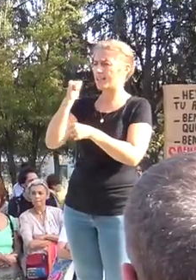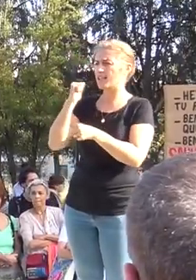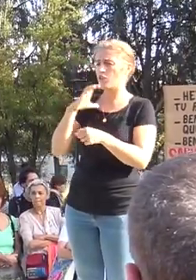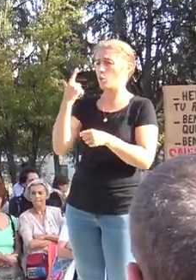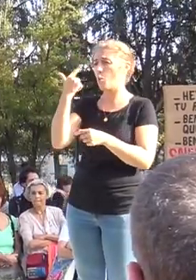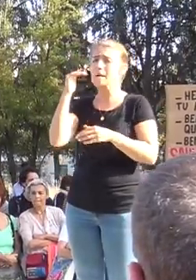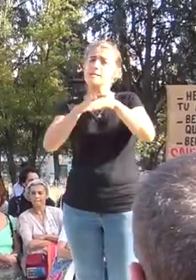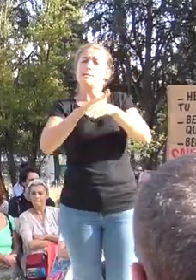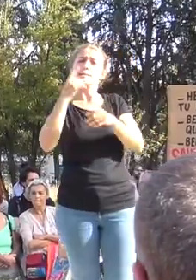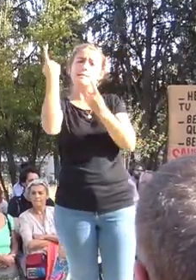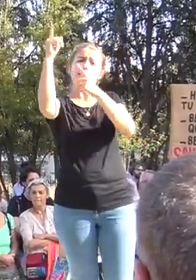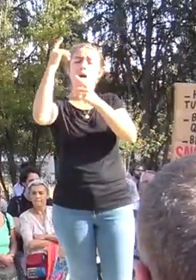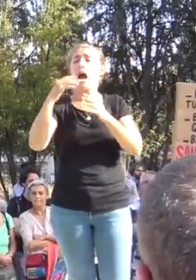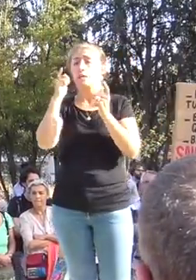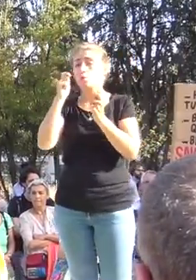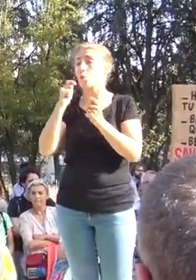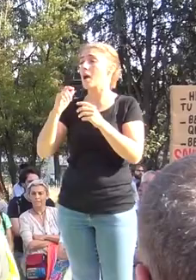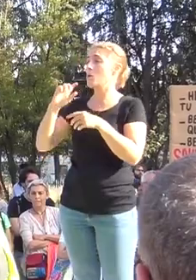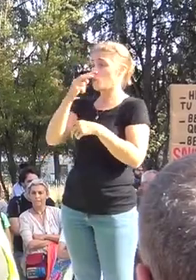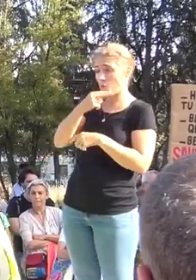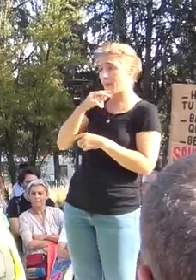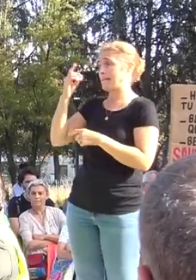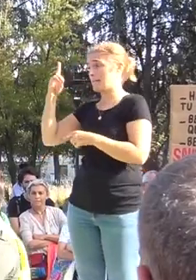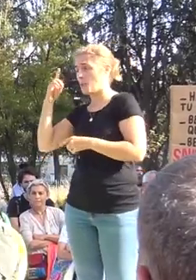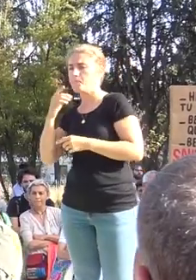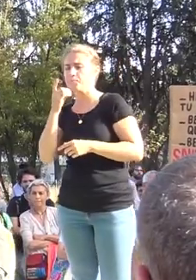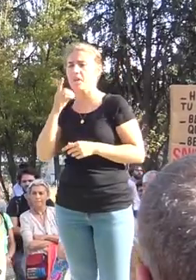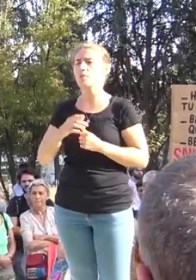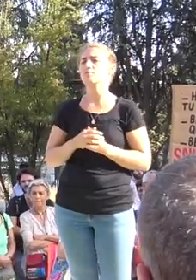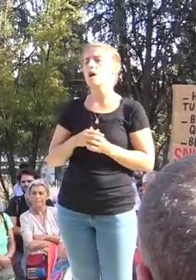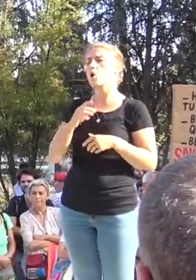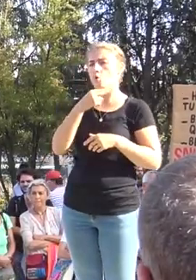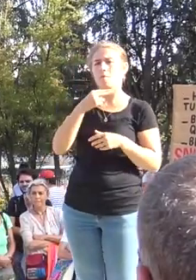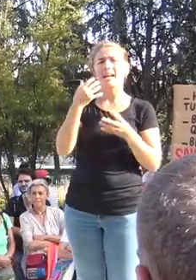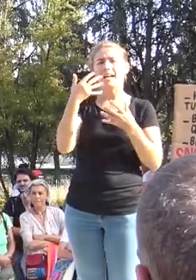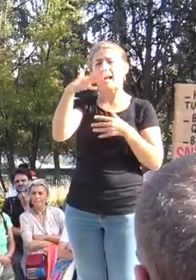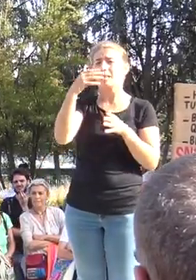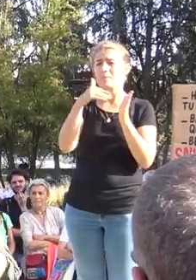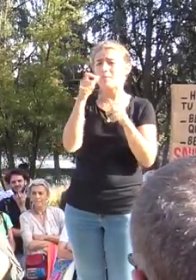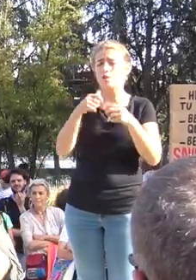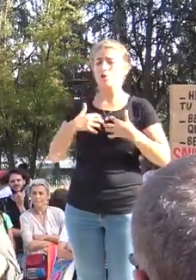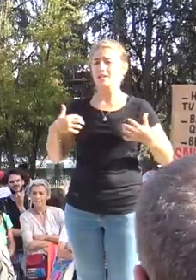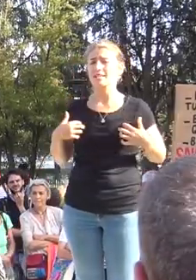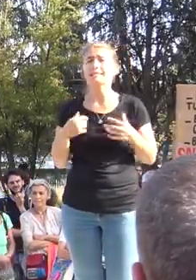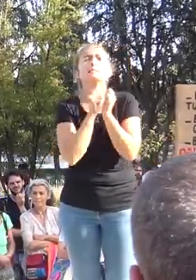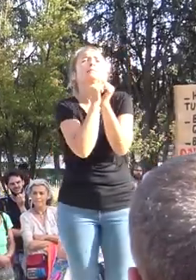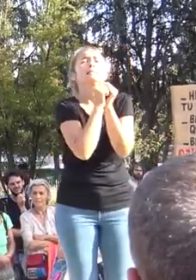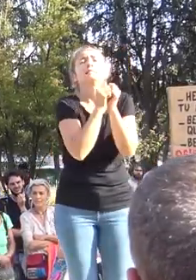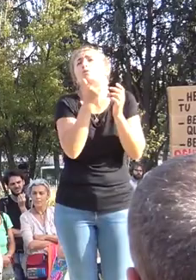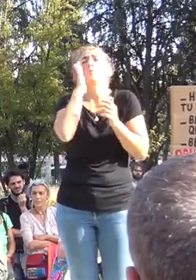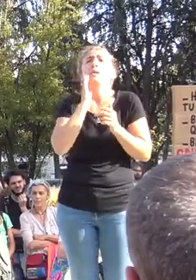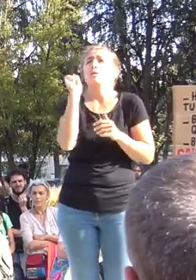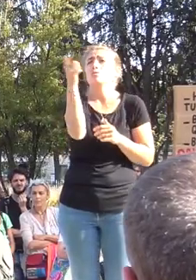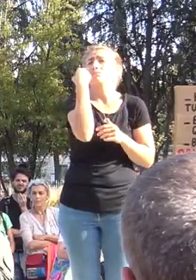appels, un en novembre, un en décembre. Au mois de novembre, il y avait 15 000 scientifiques qui imploraient le monde de